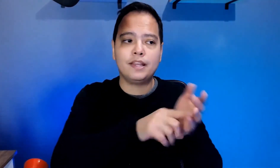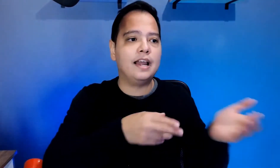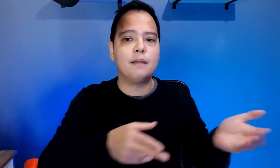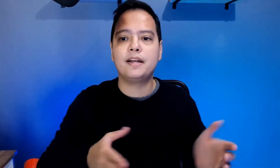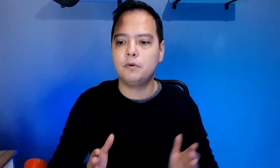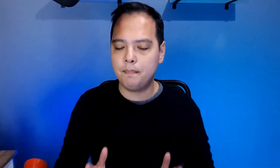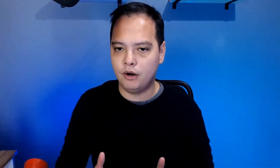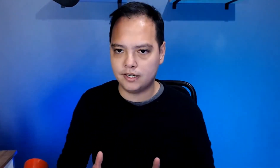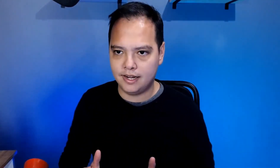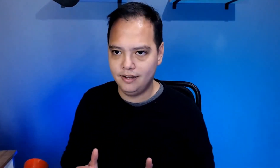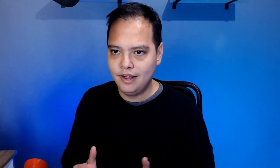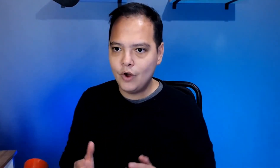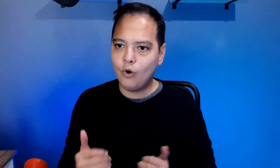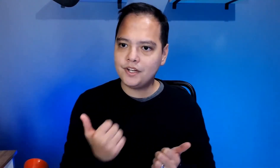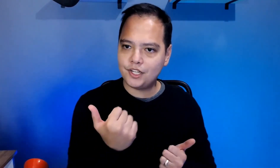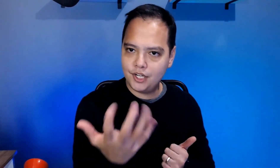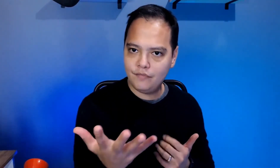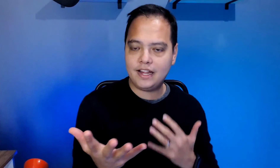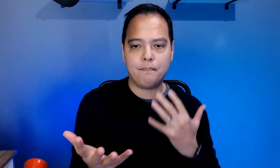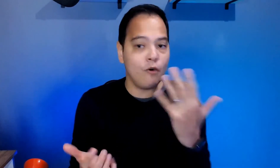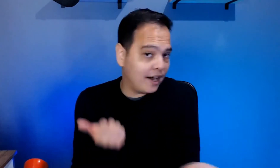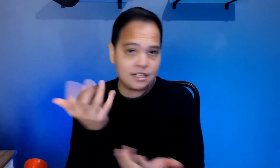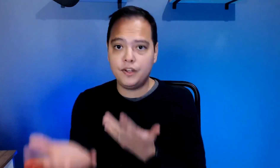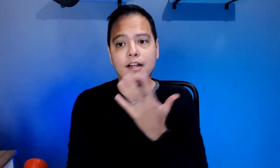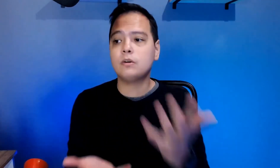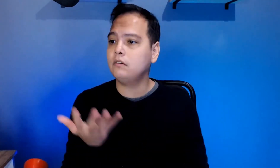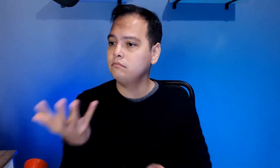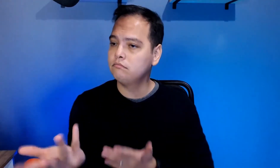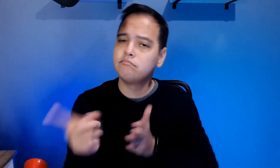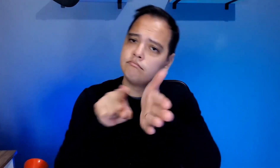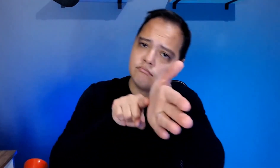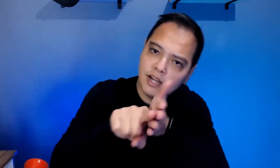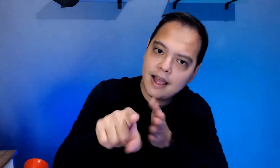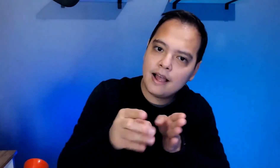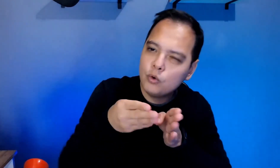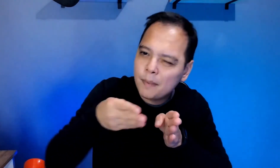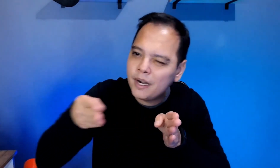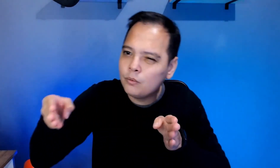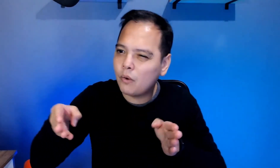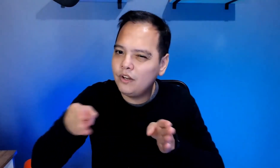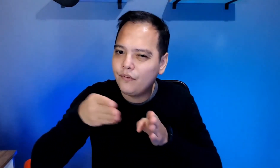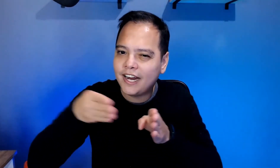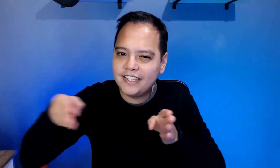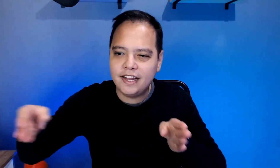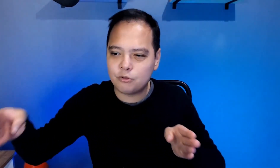parecendo um repórter, tá? O objetivo é que a conversa fique natural. Usa a pergunta quando ficar aquele silêncio constrangedor,